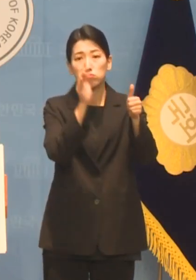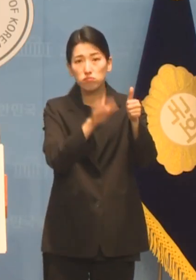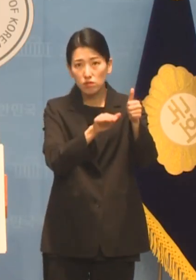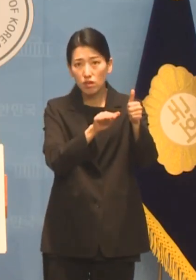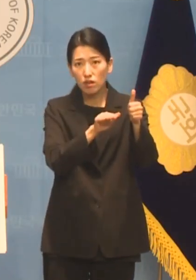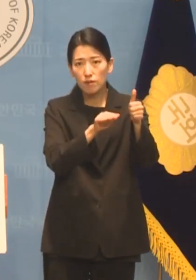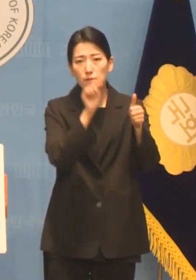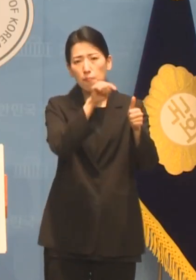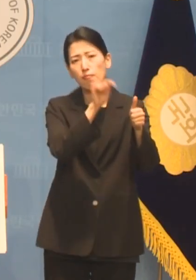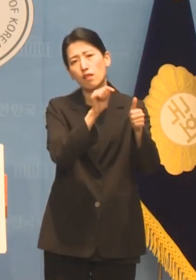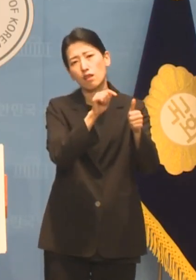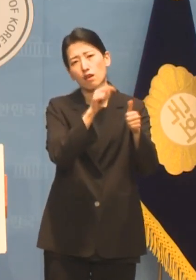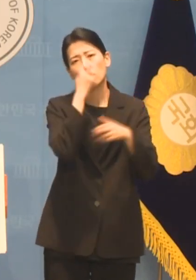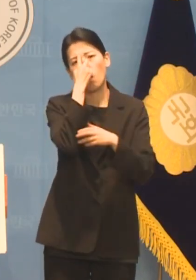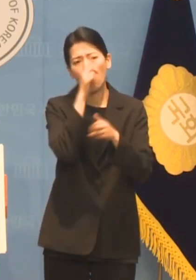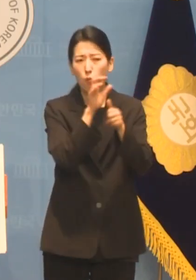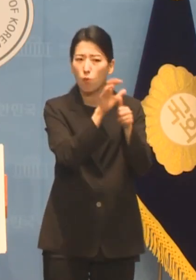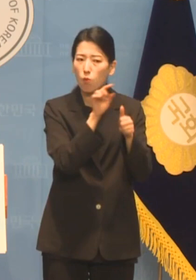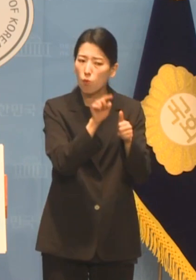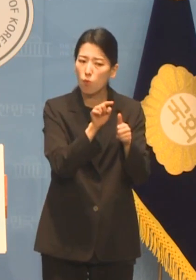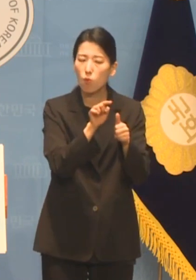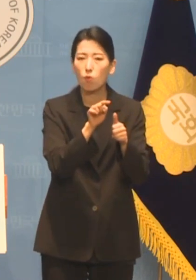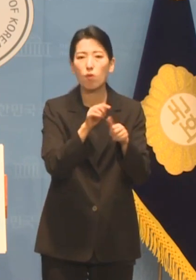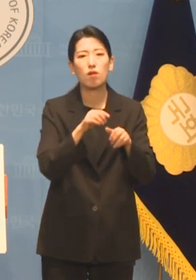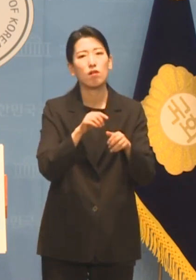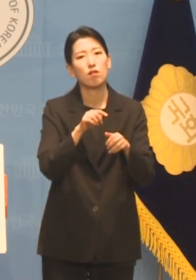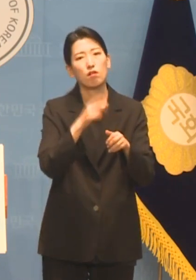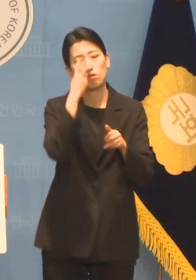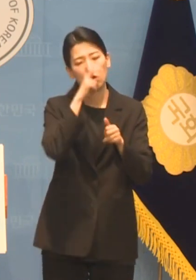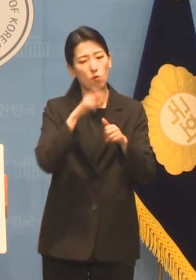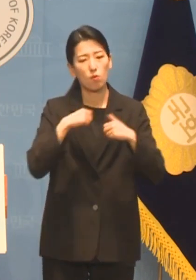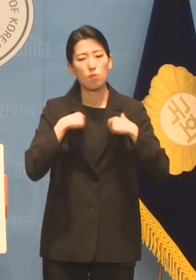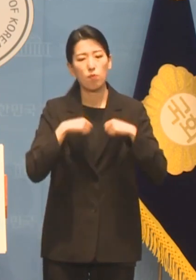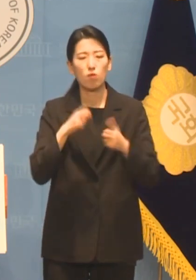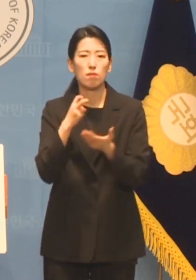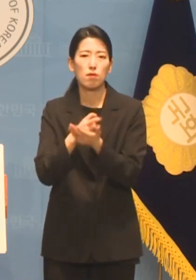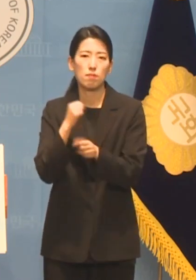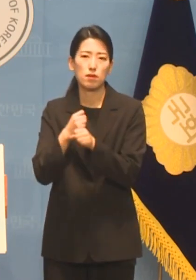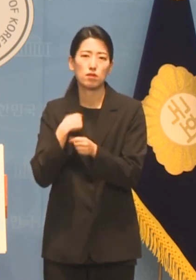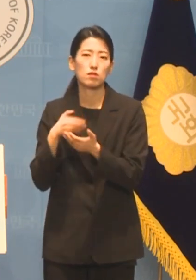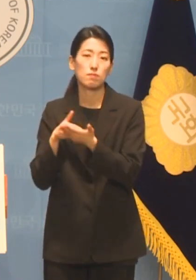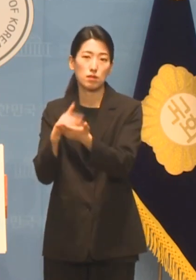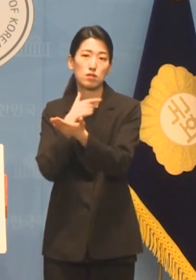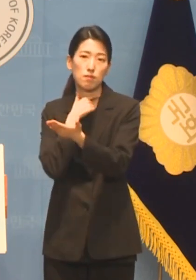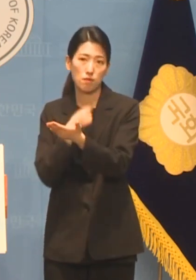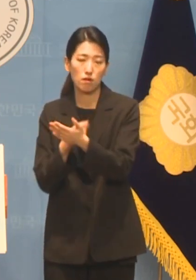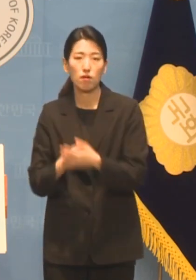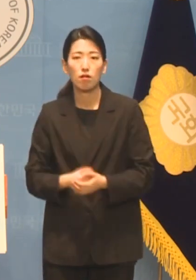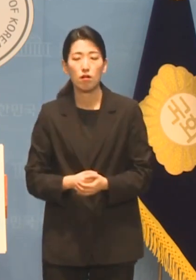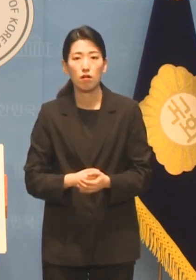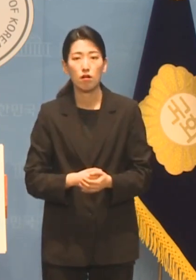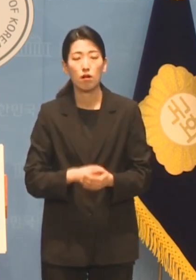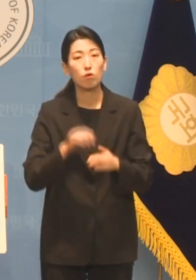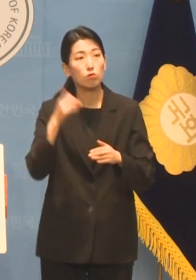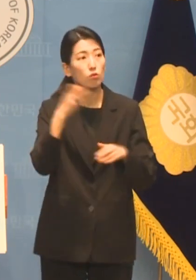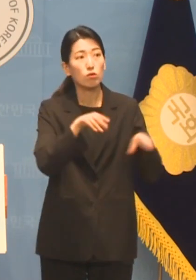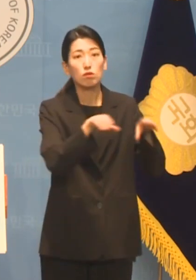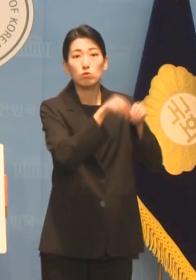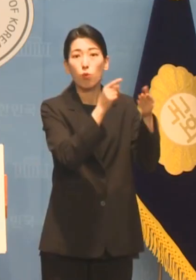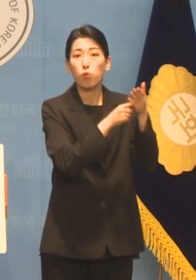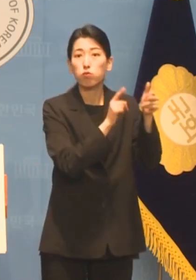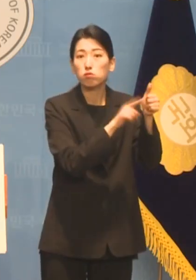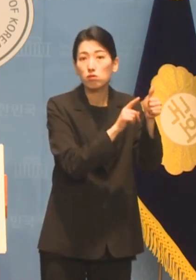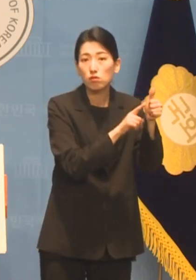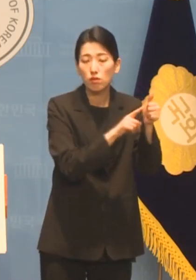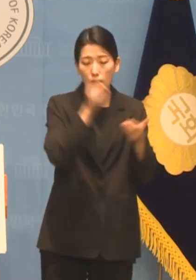박탈법 발의에 앞서서 조금 전에 우리 한덕수 총리께서 2명의 헌법재판관을 지명하는 일이 있었습니다.